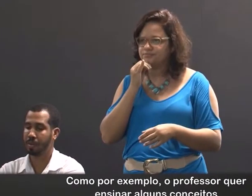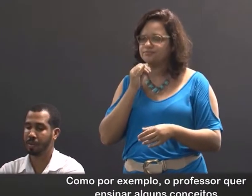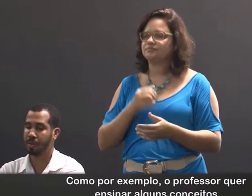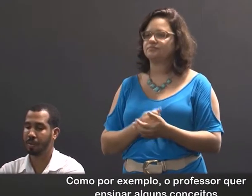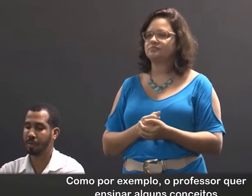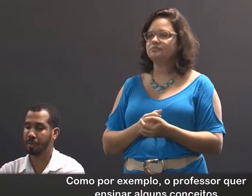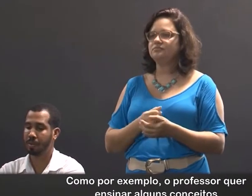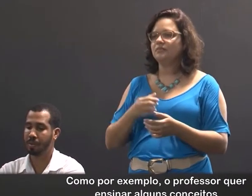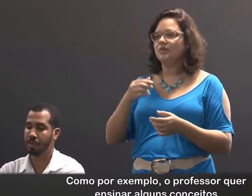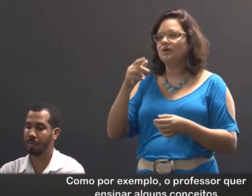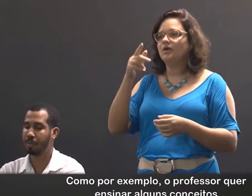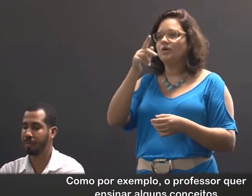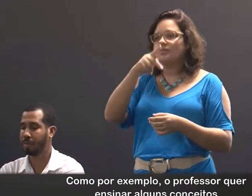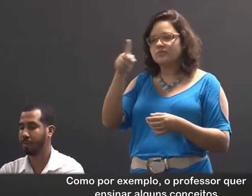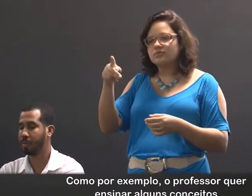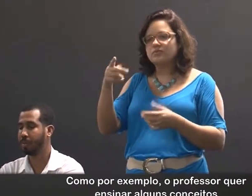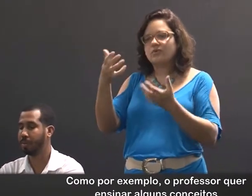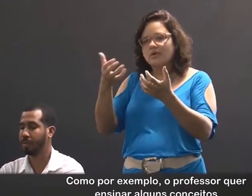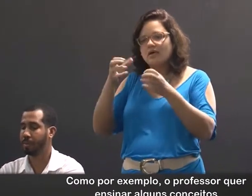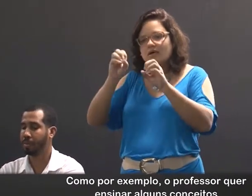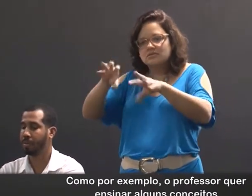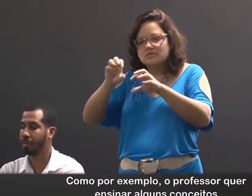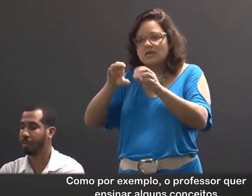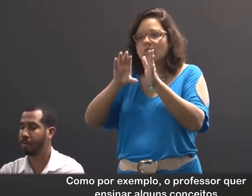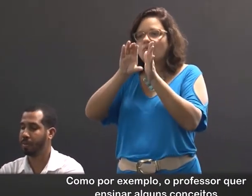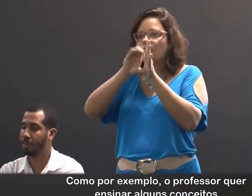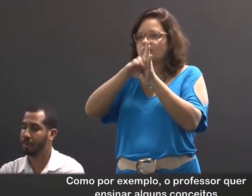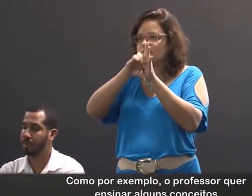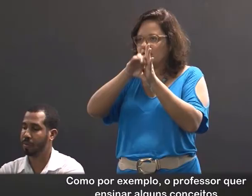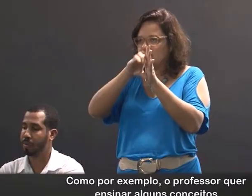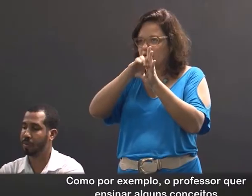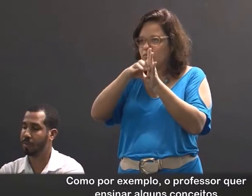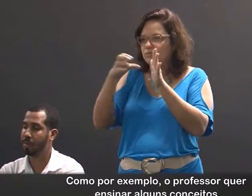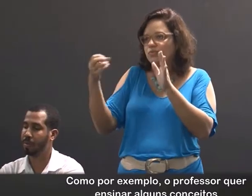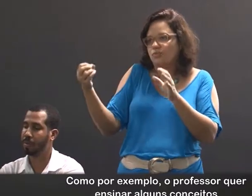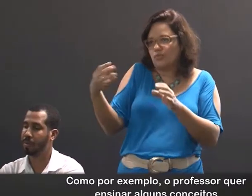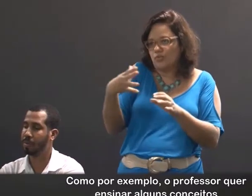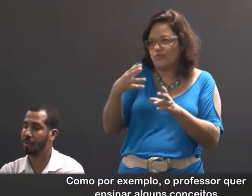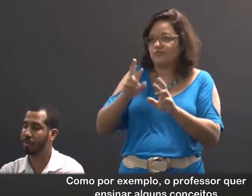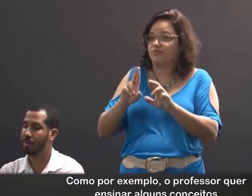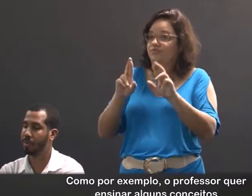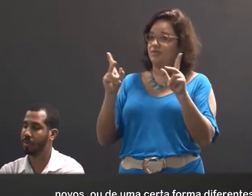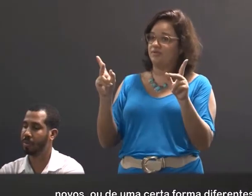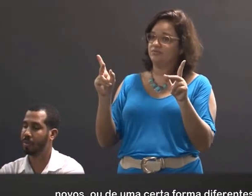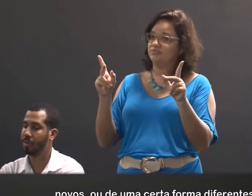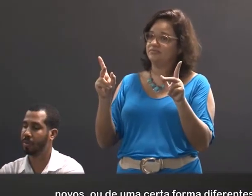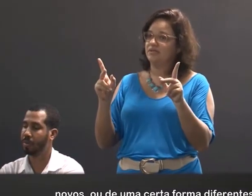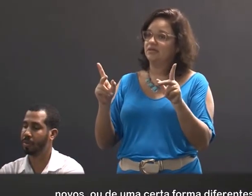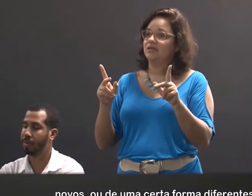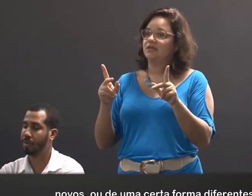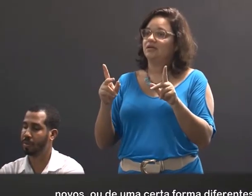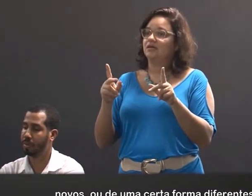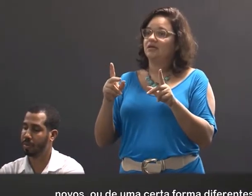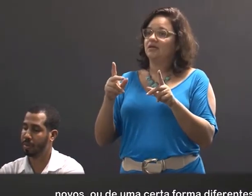Como, por exemplo, o professor ele quer ensinar alguns conceitos novos ou de uma certa